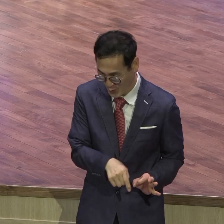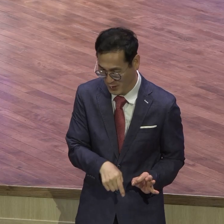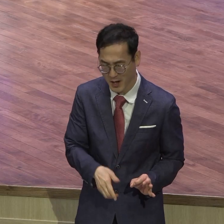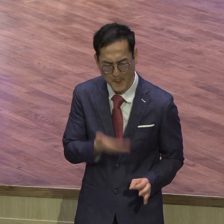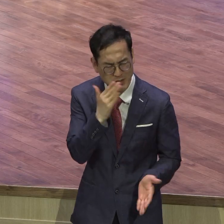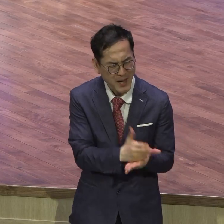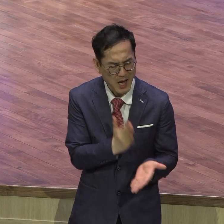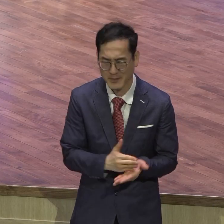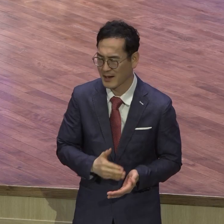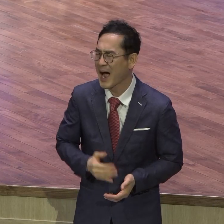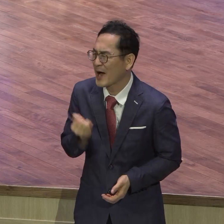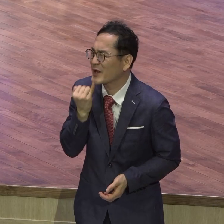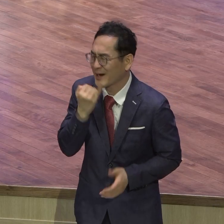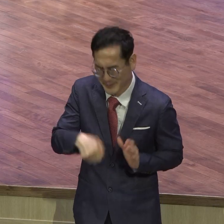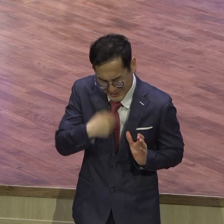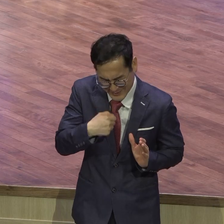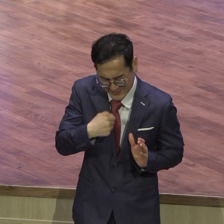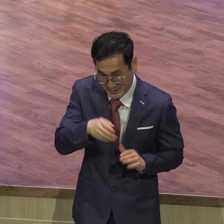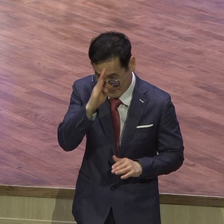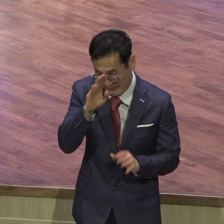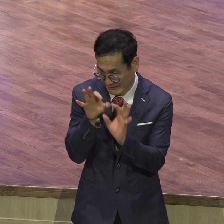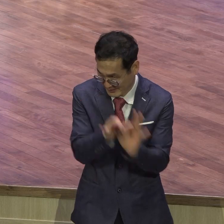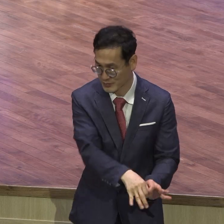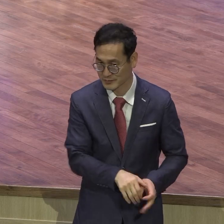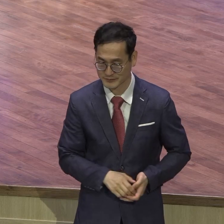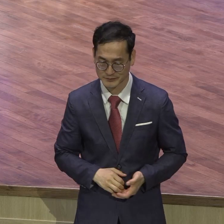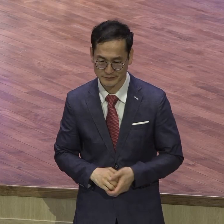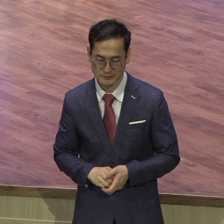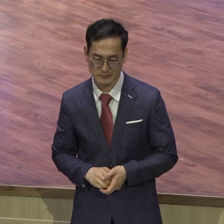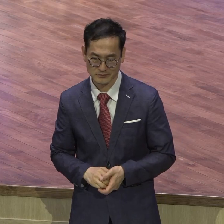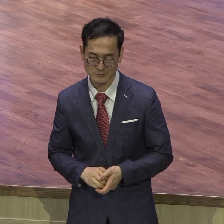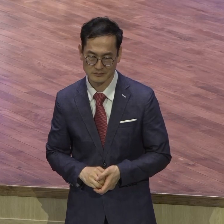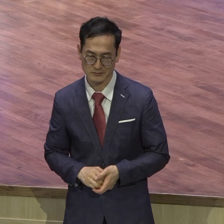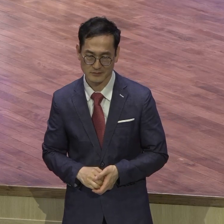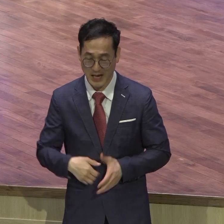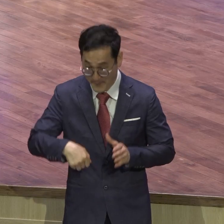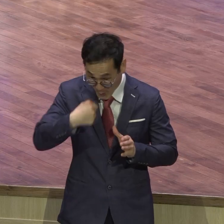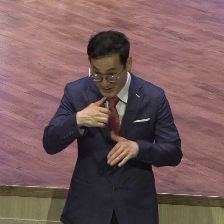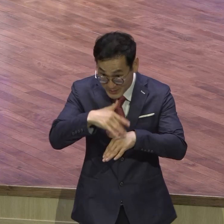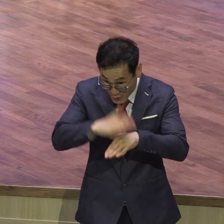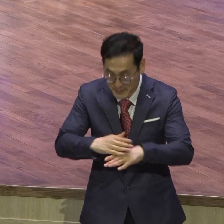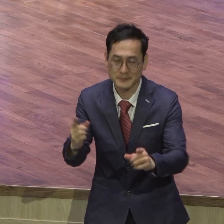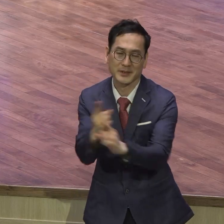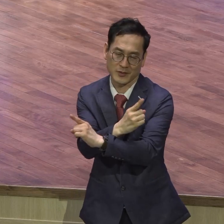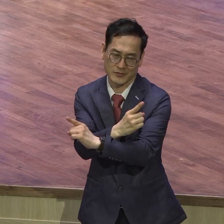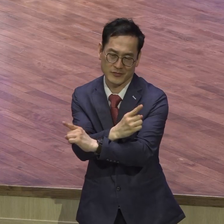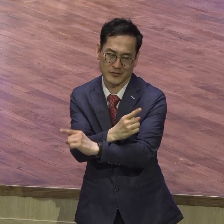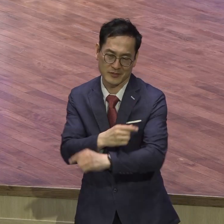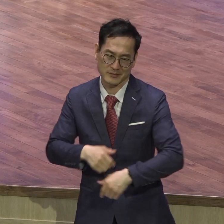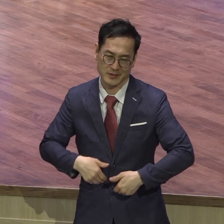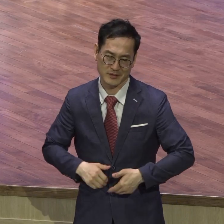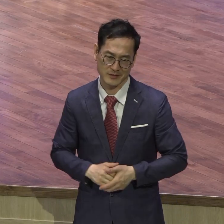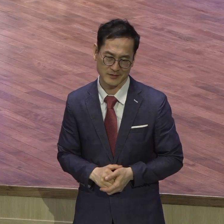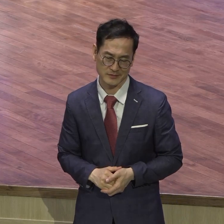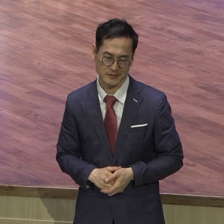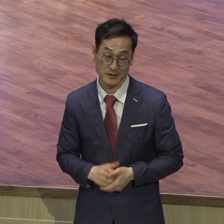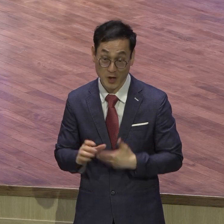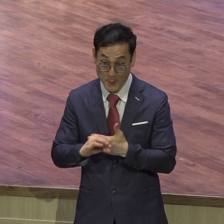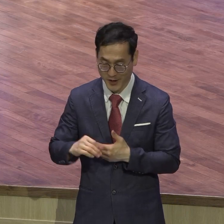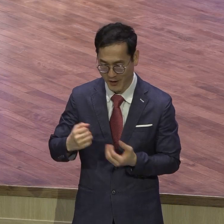그래서 당장 바꾸라 식탁 식탁 바꾸라 전부 다 바꾸라 그러면